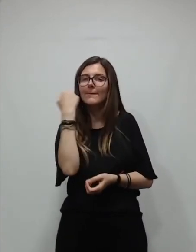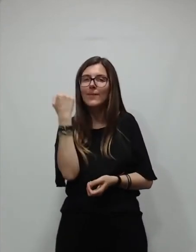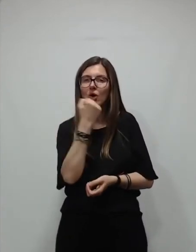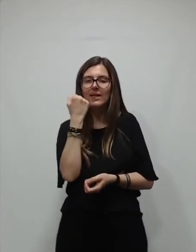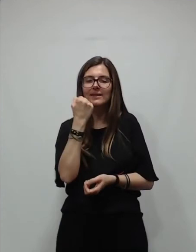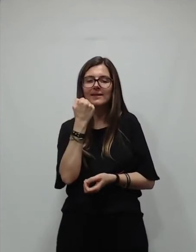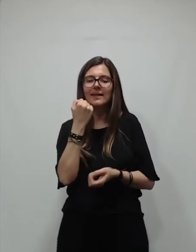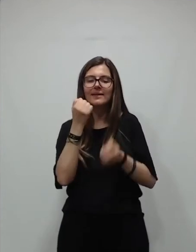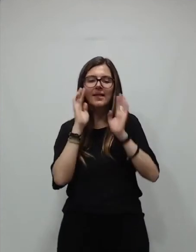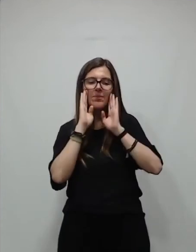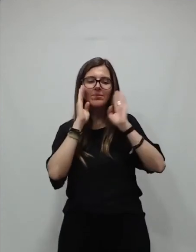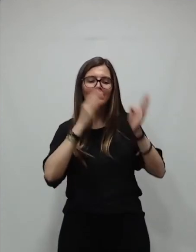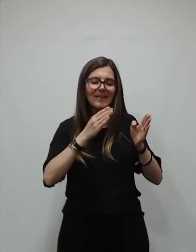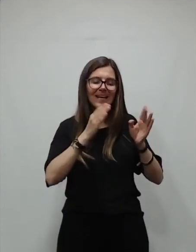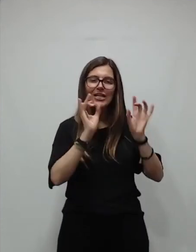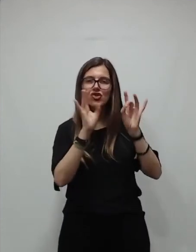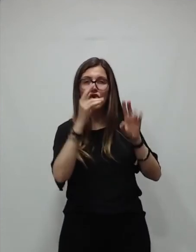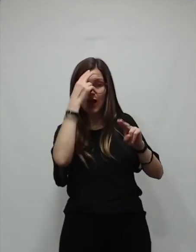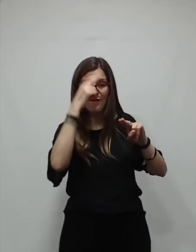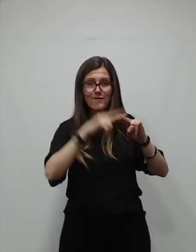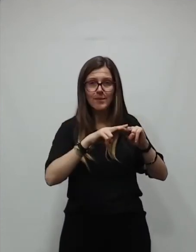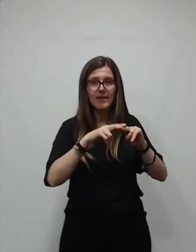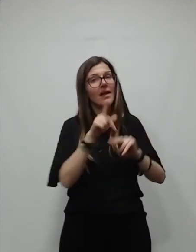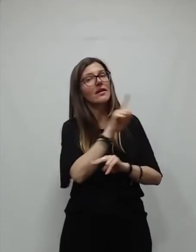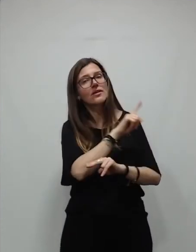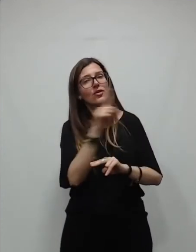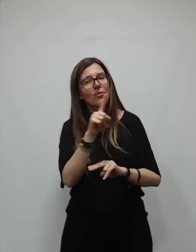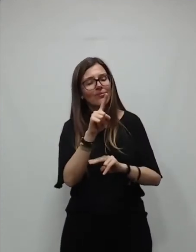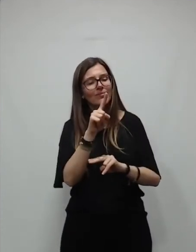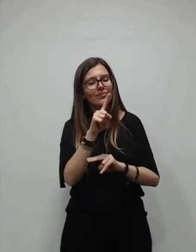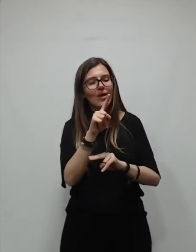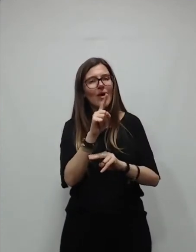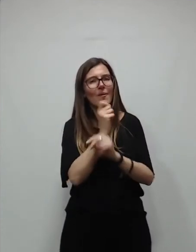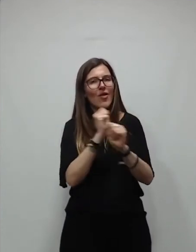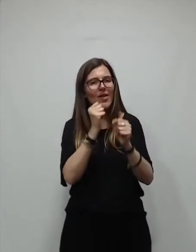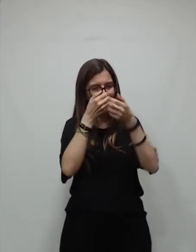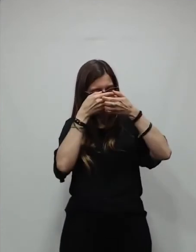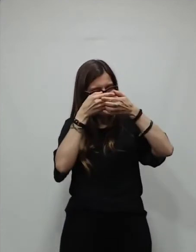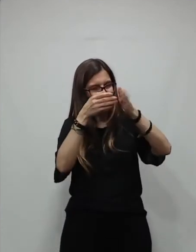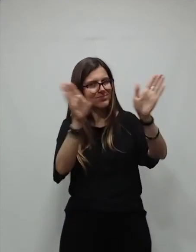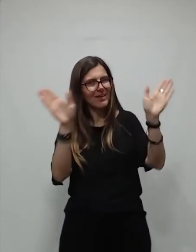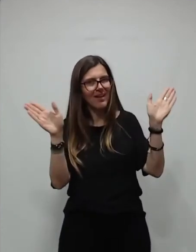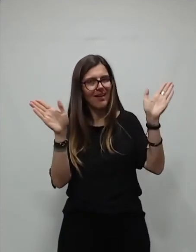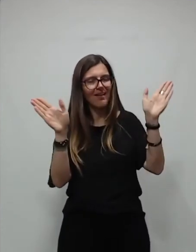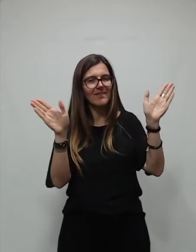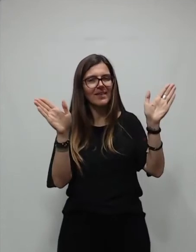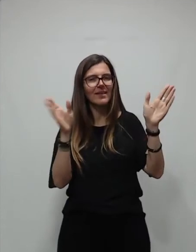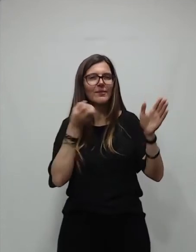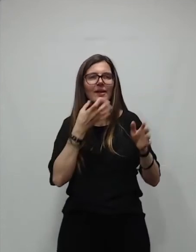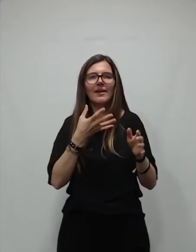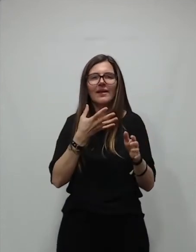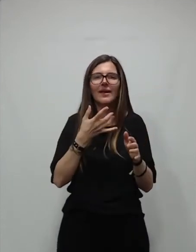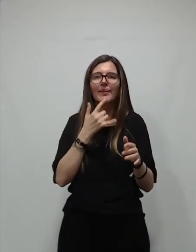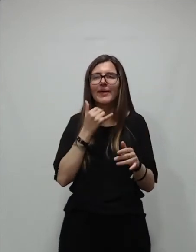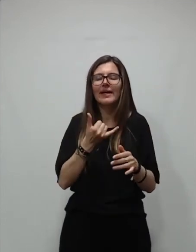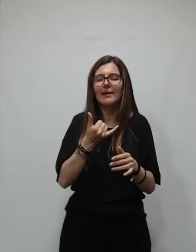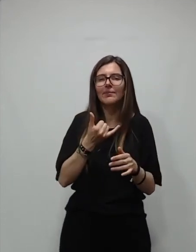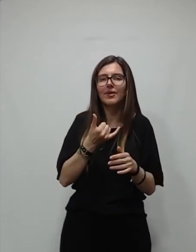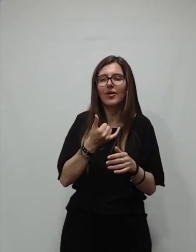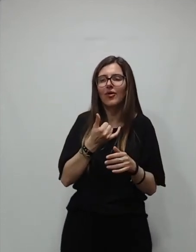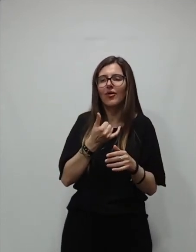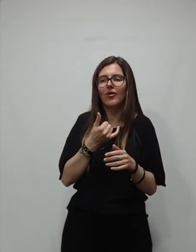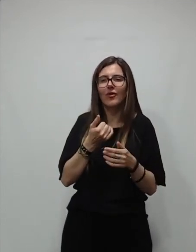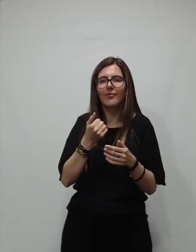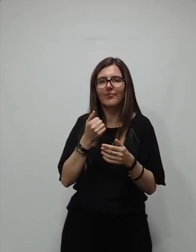No hay problema. Así que acá, nada, corriendo de un trabajo al otro y ahora me vine. De todas las personas, en este caso Willy, que representa a Willy